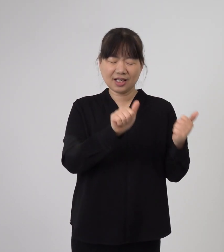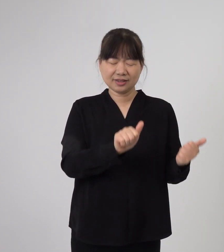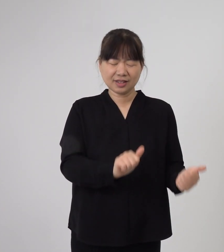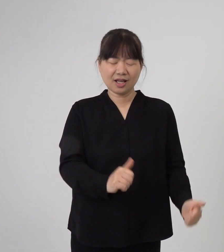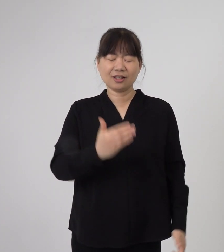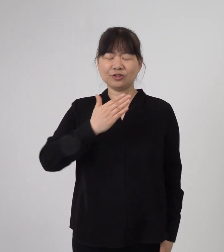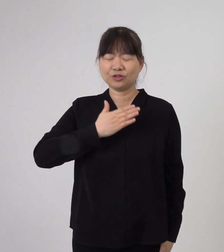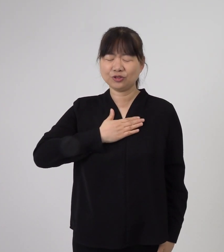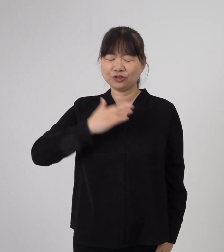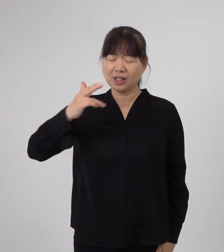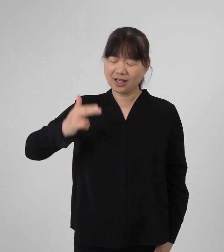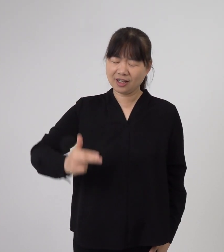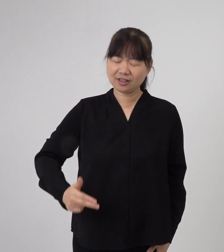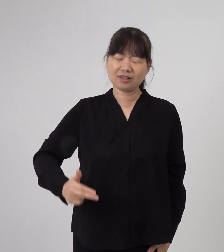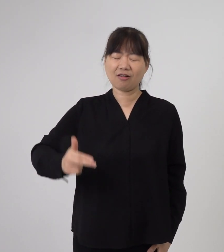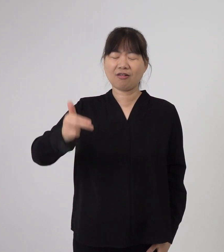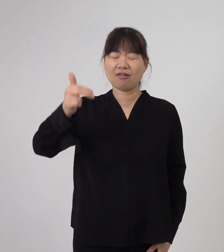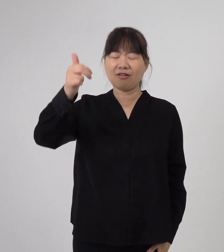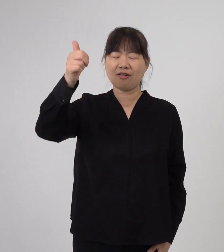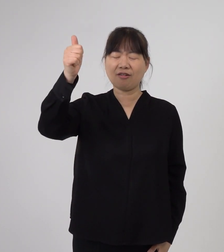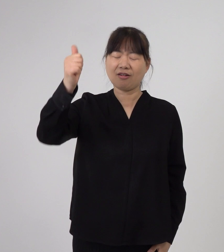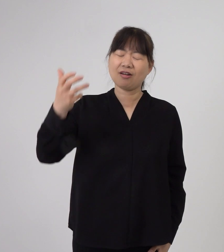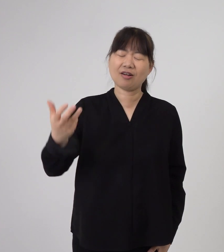죽으나 난 주의